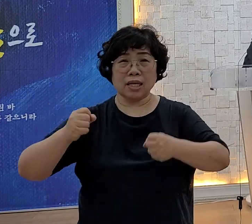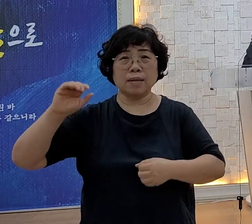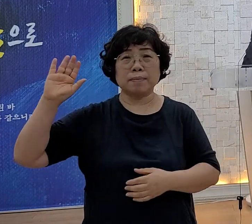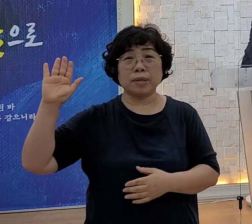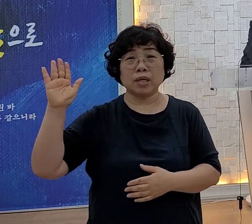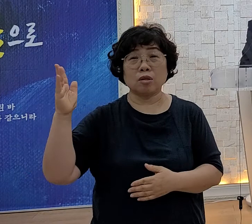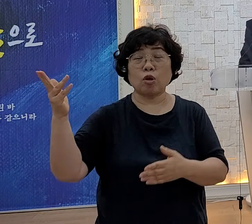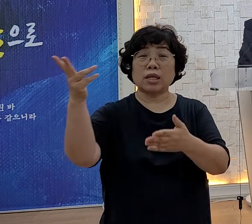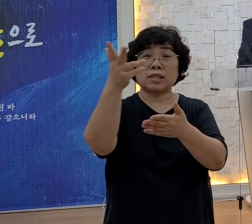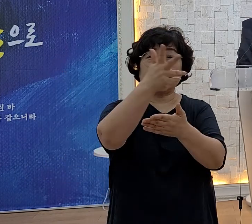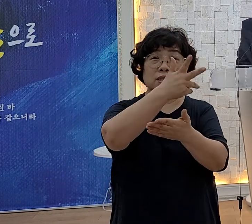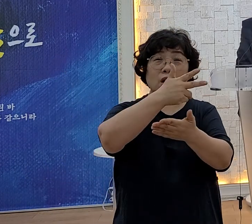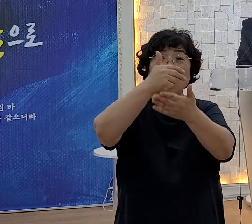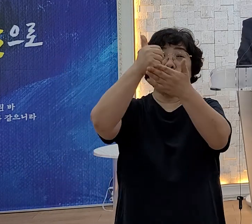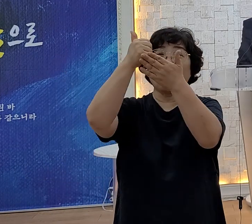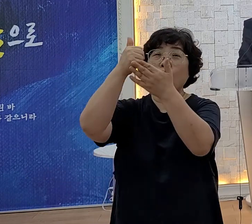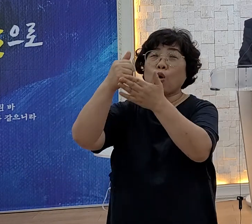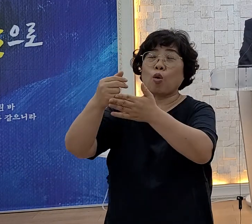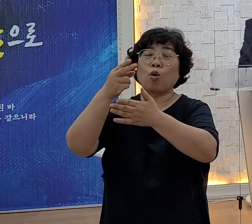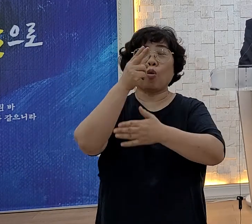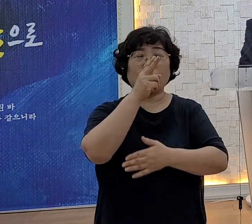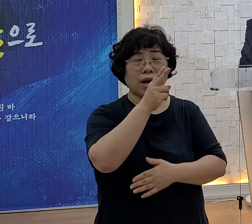나의 힘이 되신